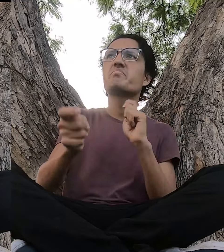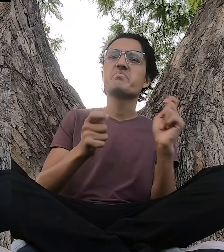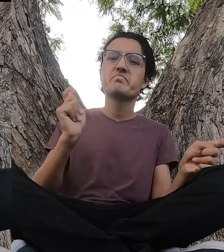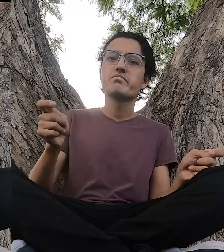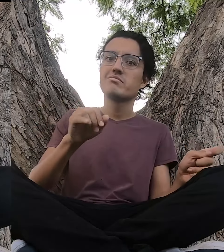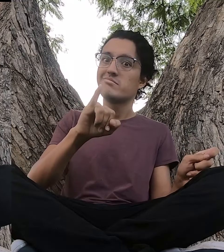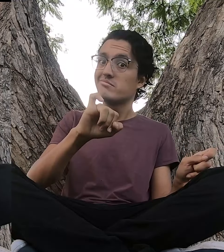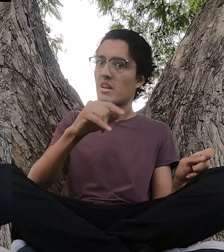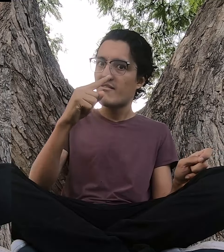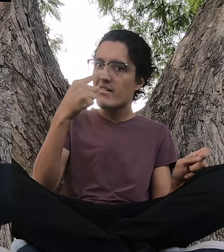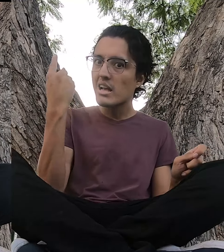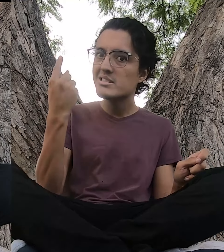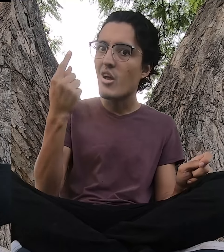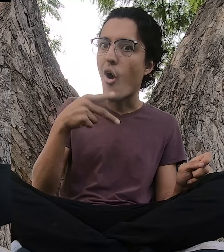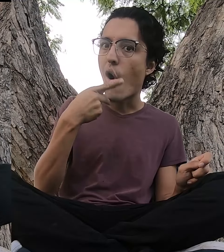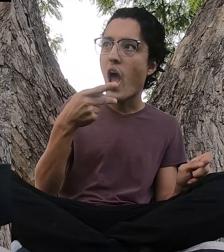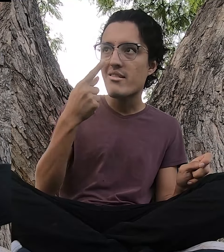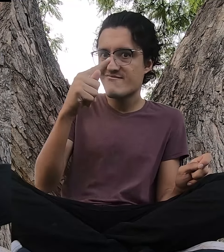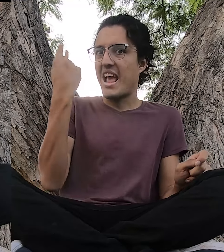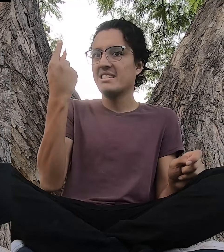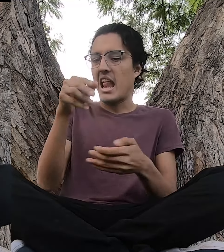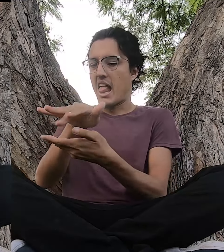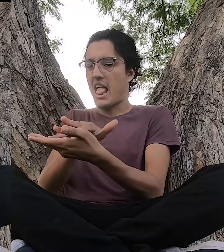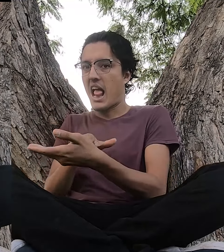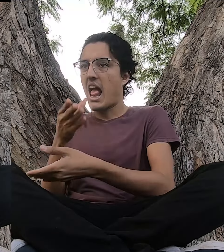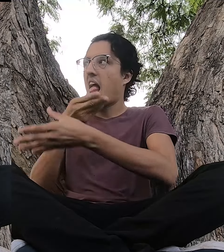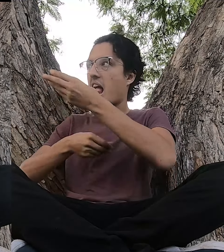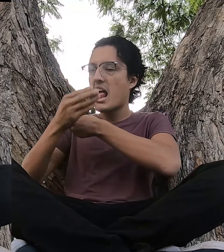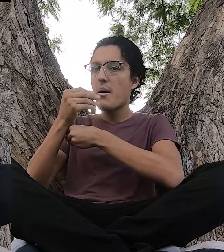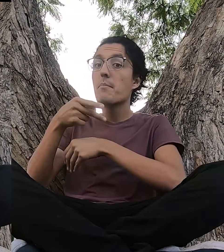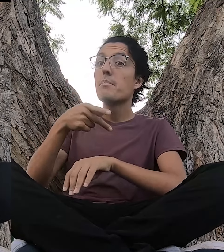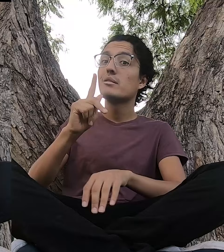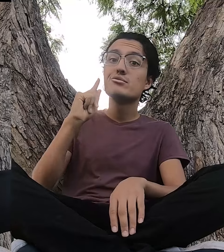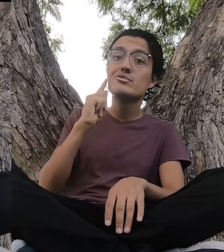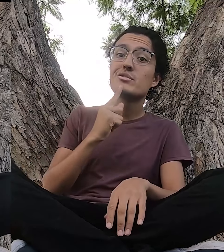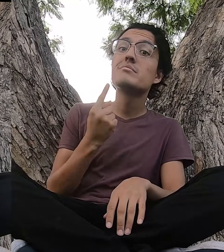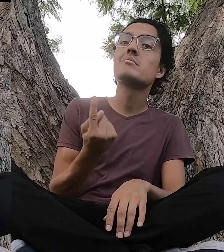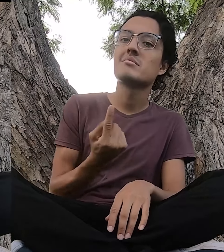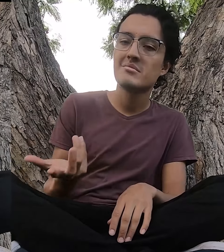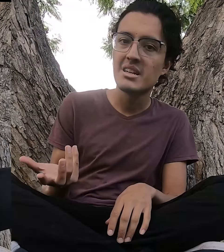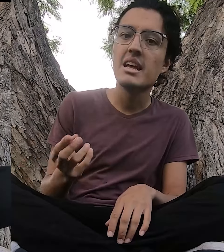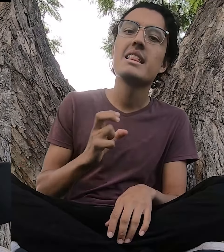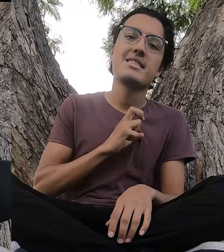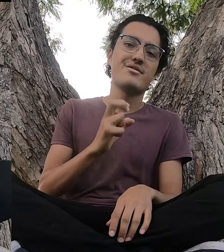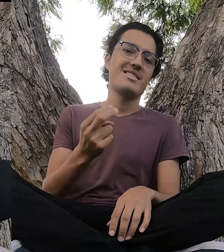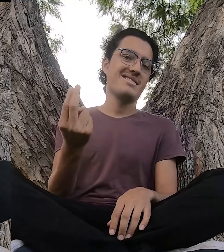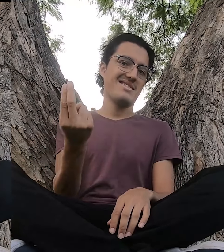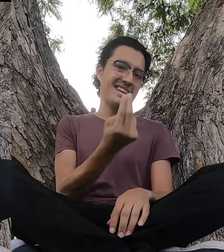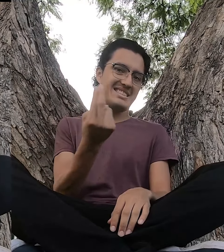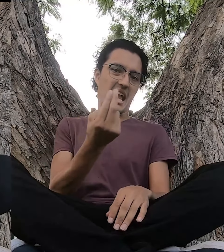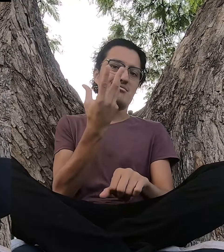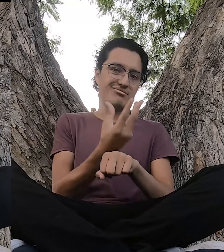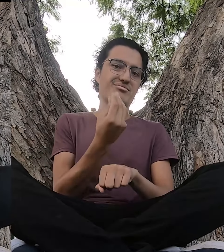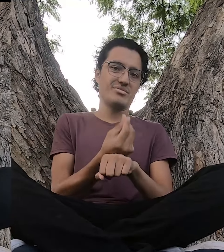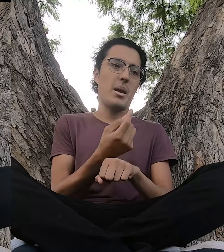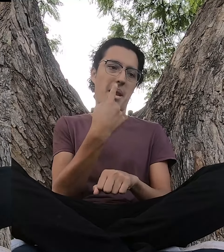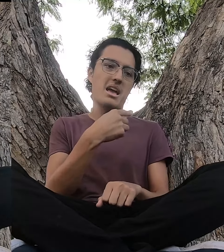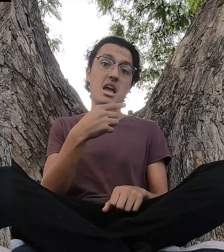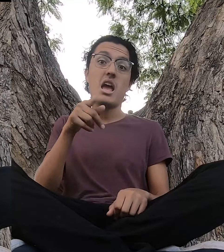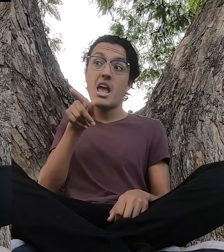todo. Entonces podemos seguir aprendiendo a cómo percibir el conocimiento y todo lo que